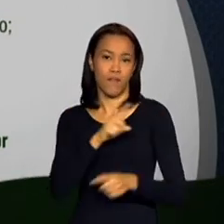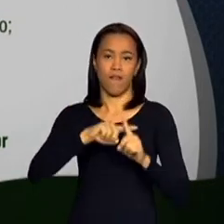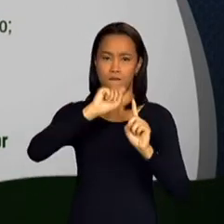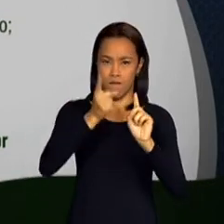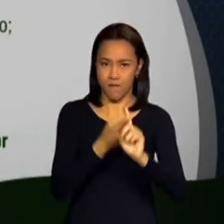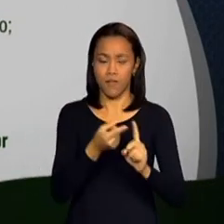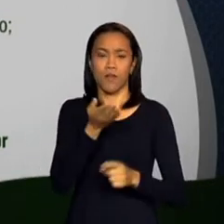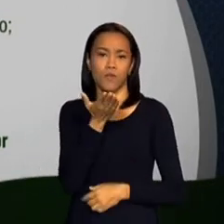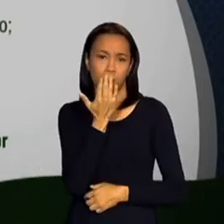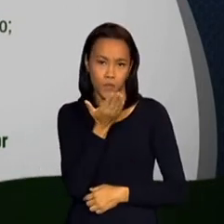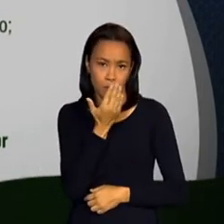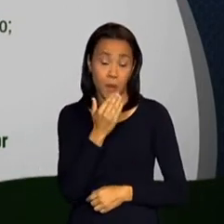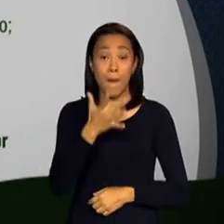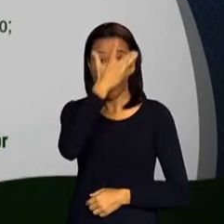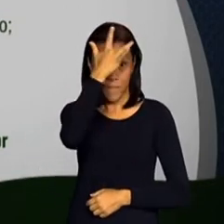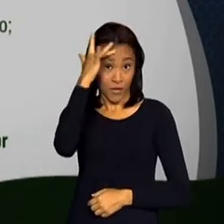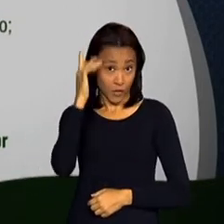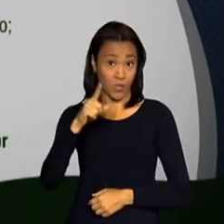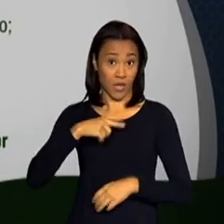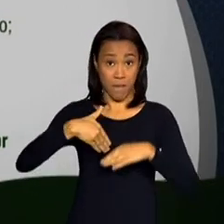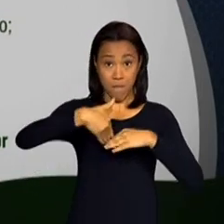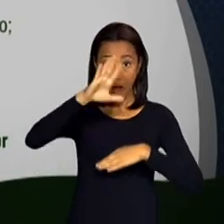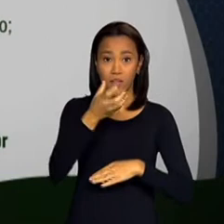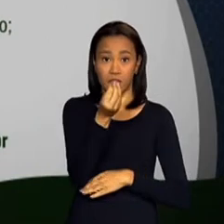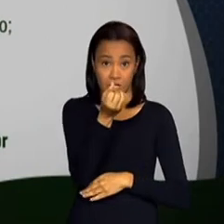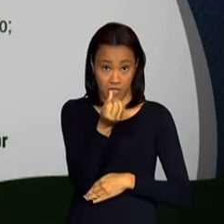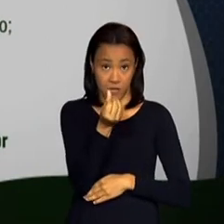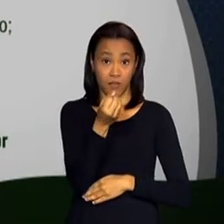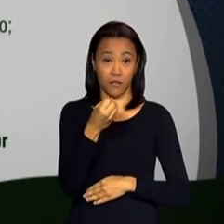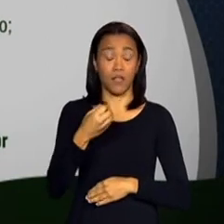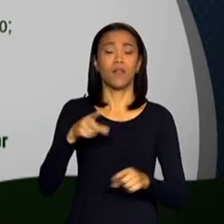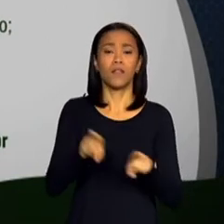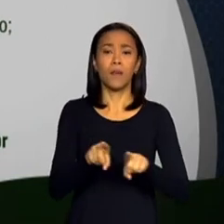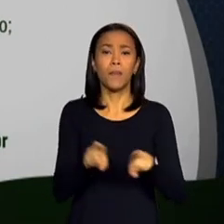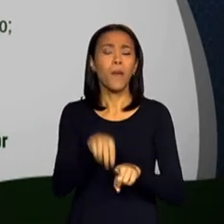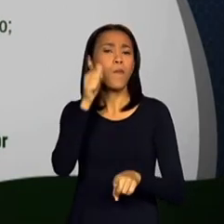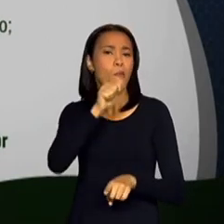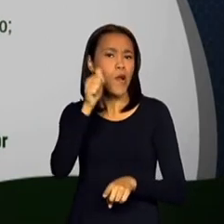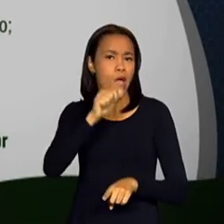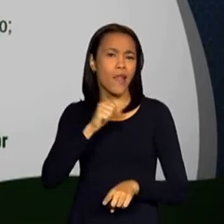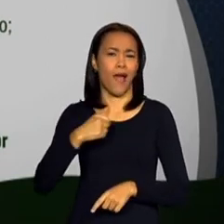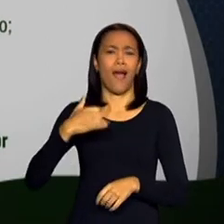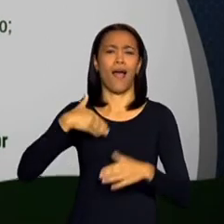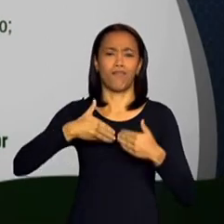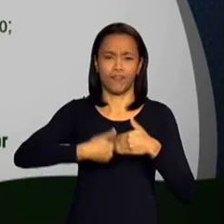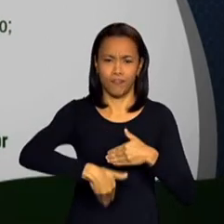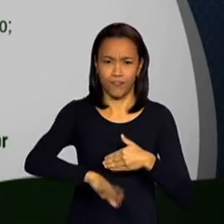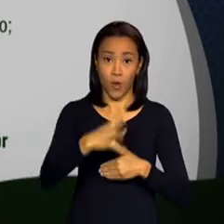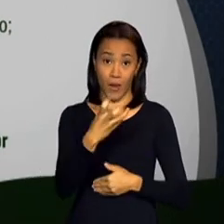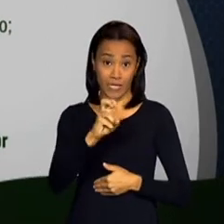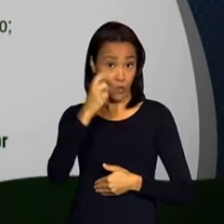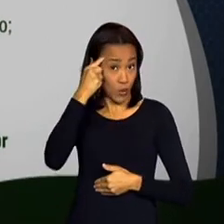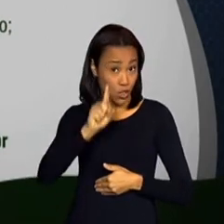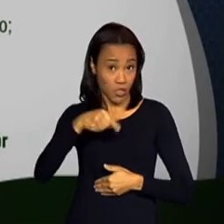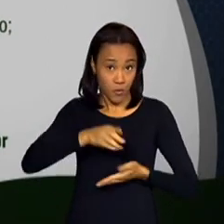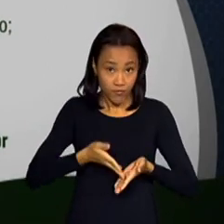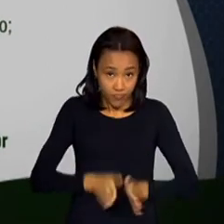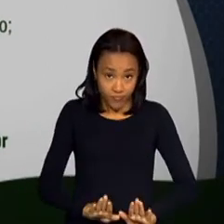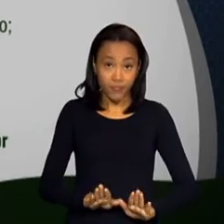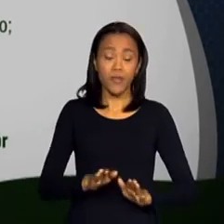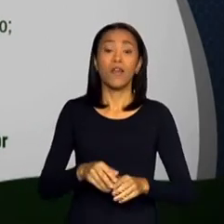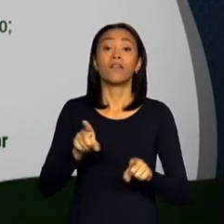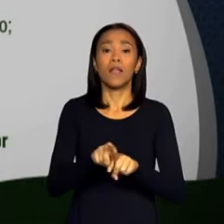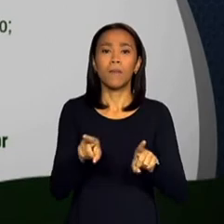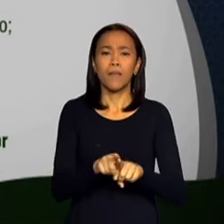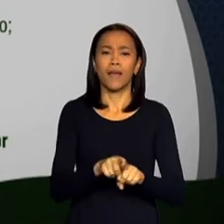gestantes, indígenas, pessoas com 60 anos ou mais, mulheres até 45 dias após o parto, crianças